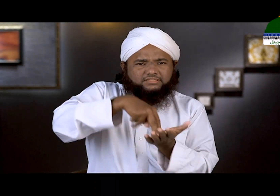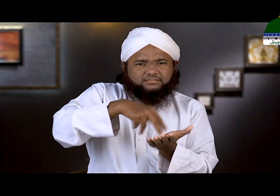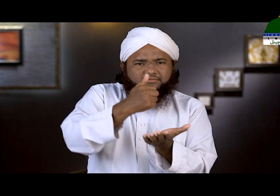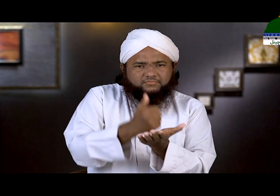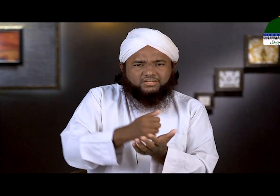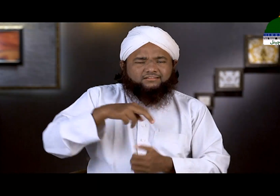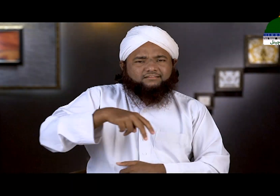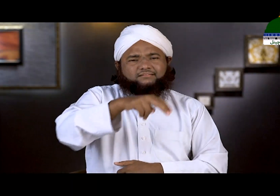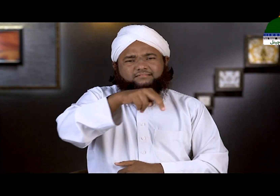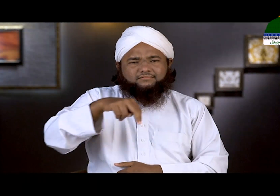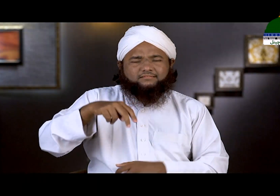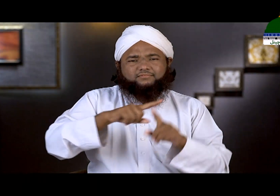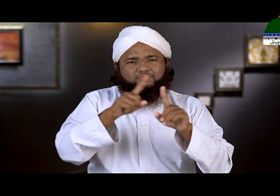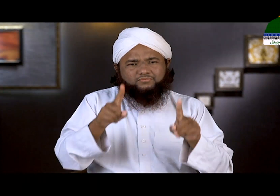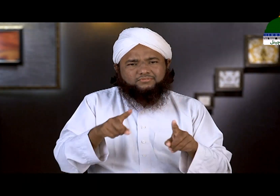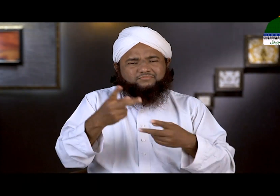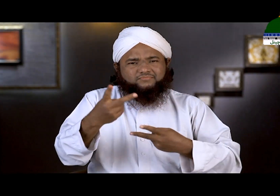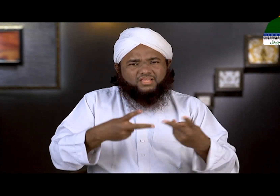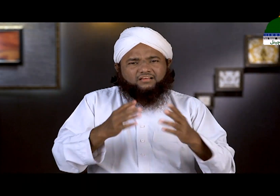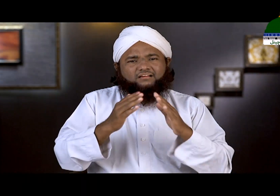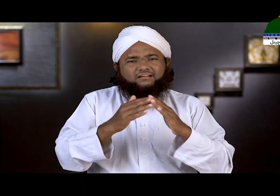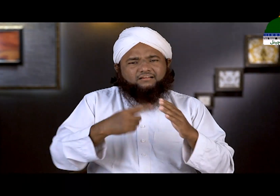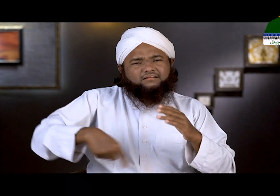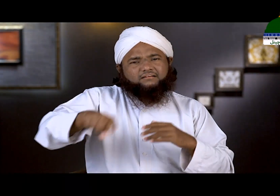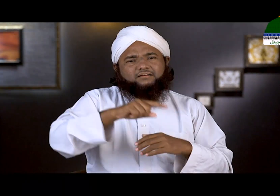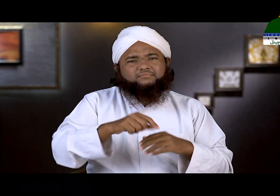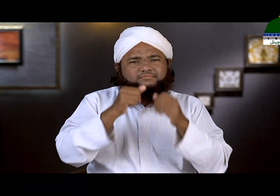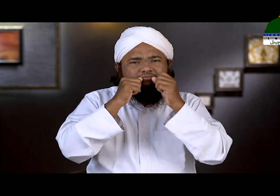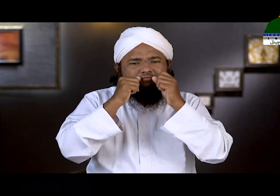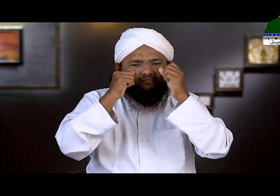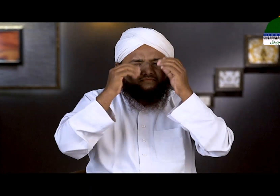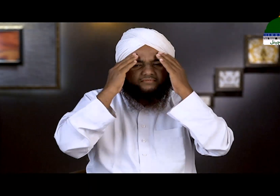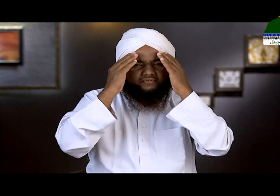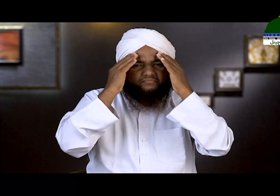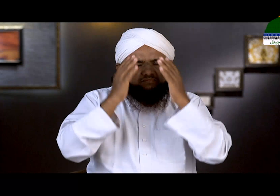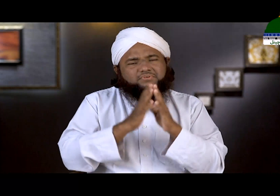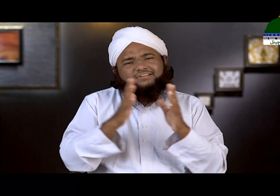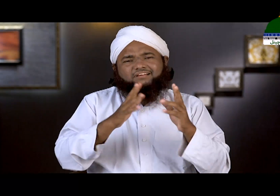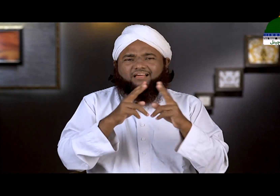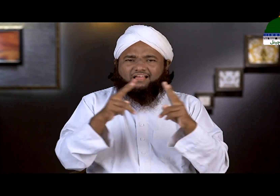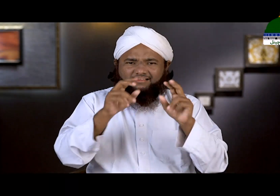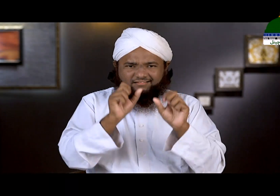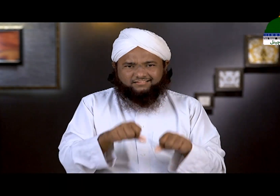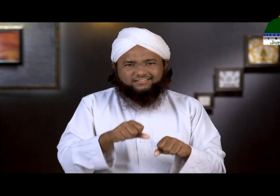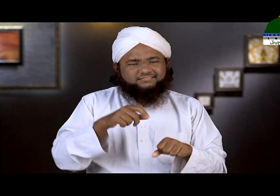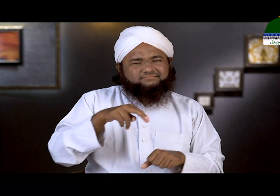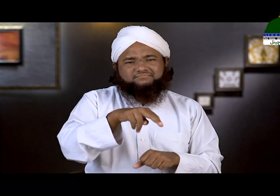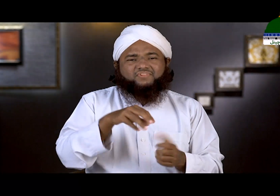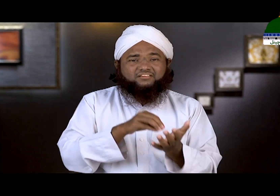رکھیں، اٹھتے بیٹھتے چلتے پھرتے دکان پر گھر میں کہیں ہوں، بس ہر وقت درود شریف پڑھتے ہی